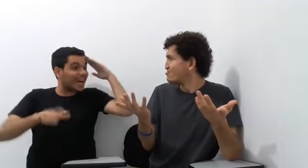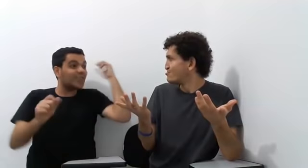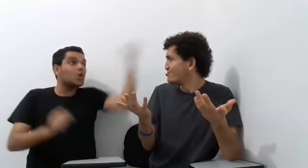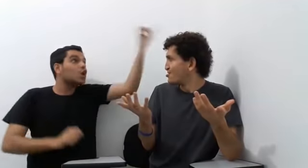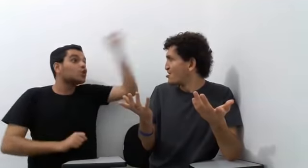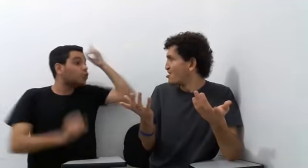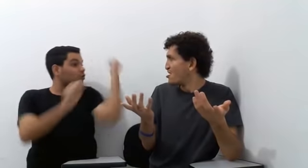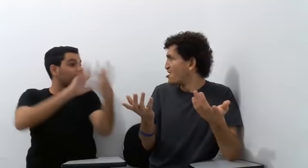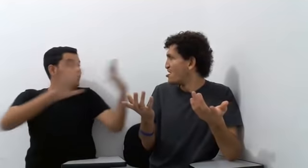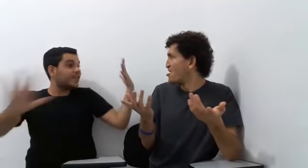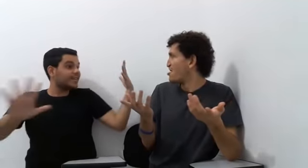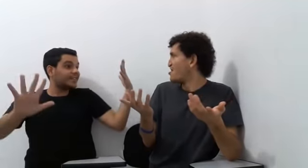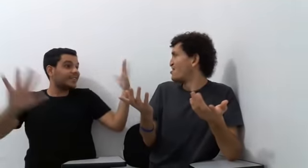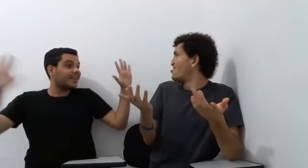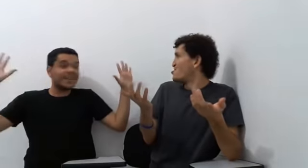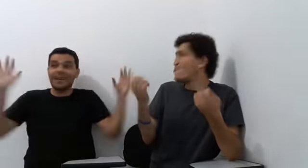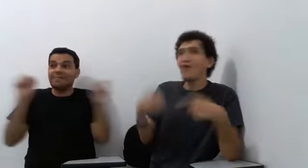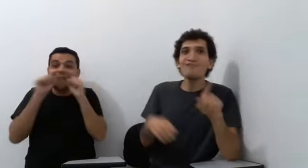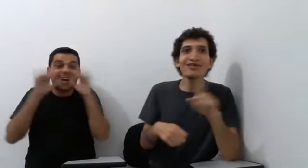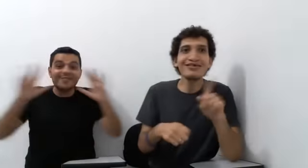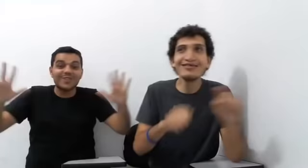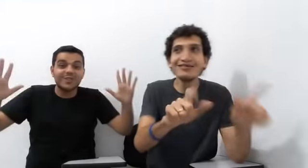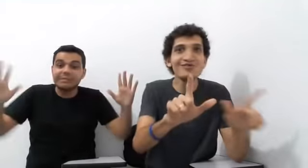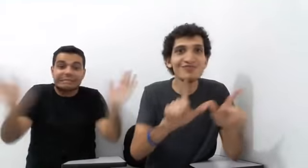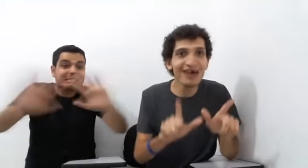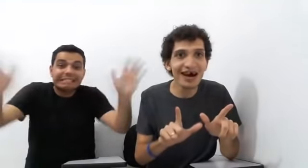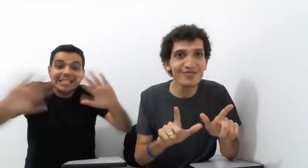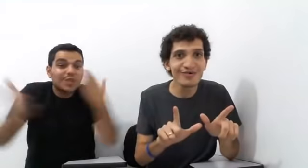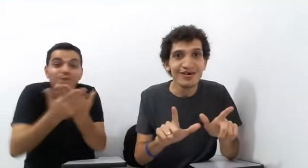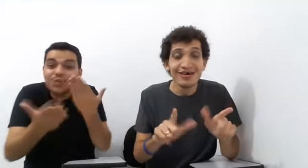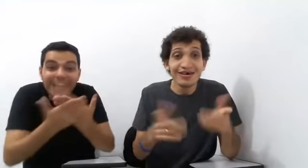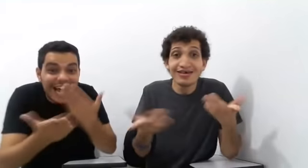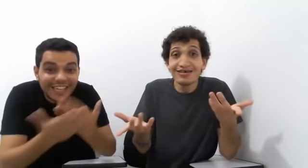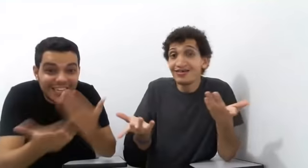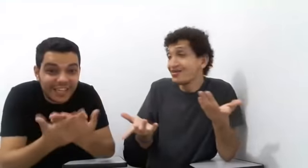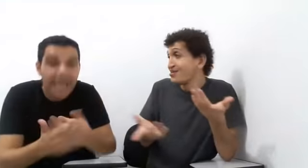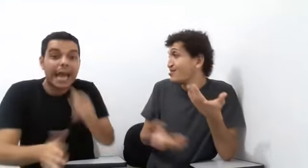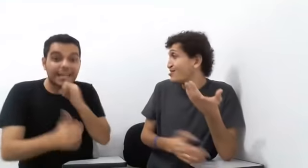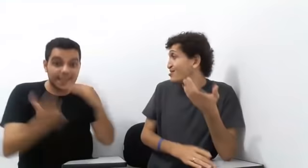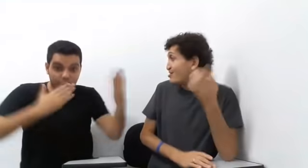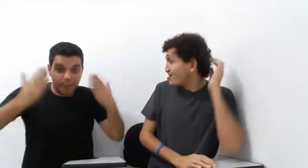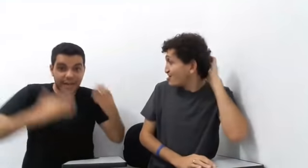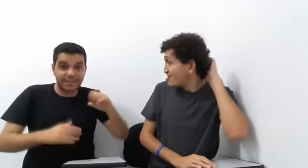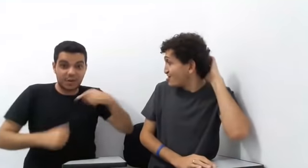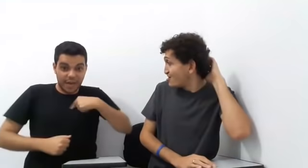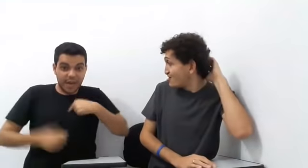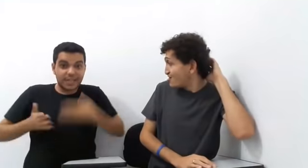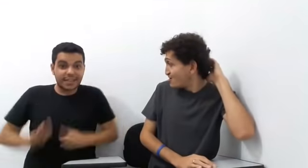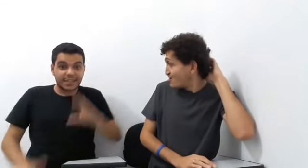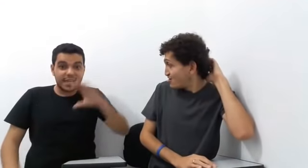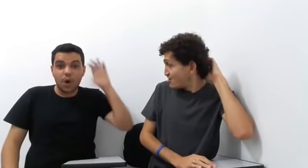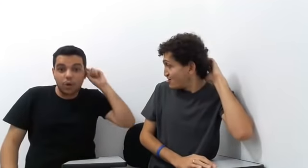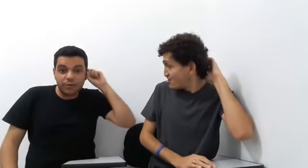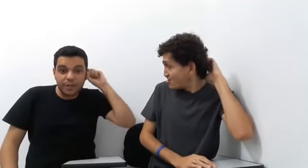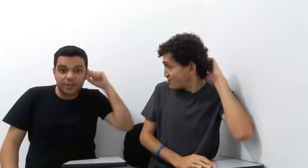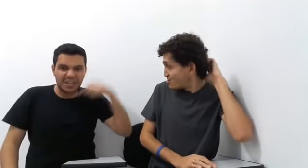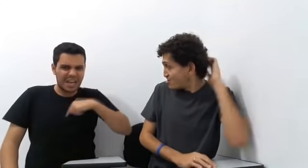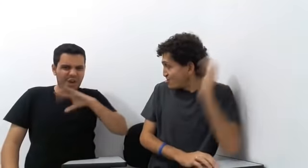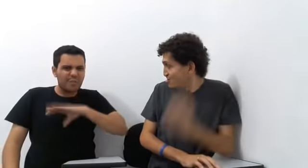certificado, dom de diferença, né? Não precisa certificado. Estudar, gente. Exemplo, comparação, eu nasci ouvinte. Eu posso